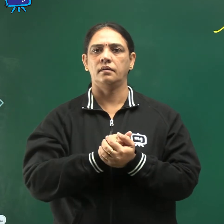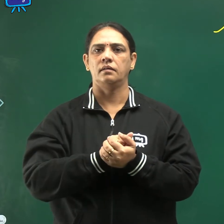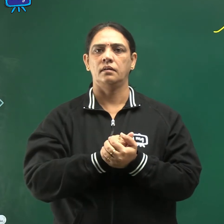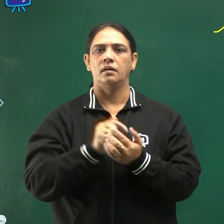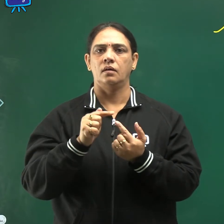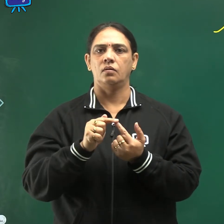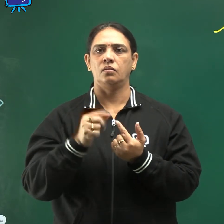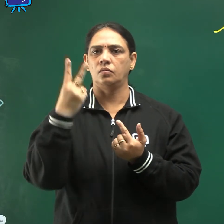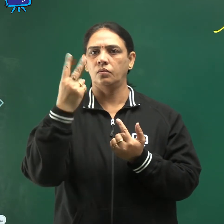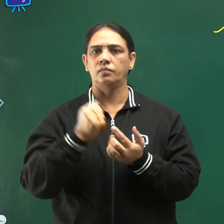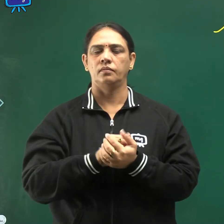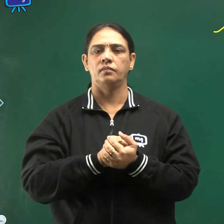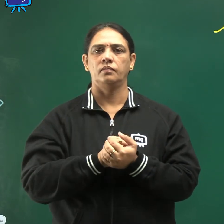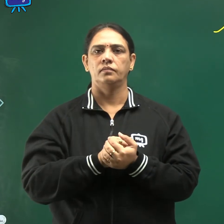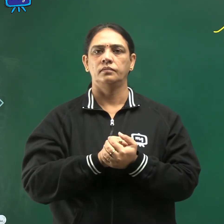1/√2